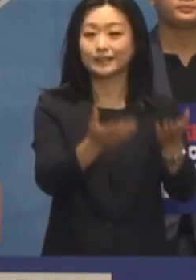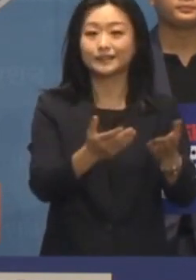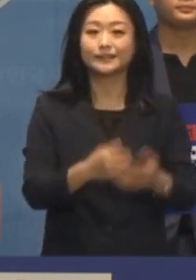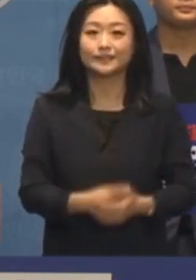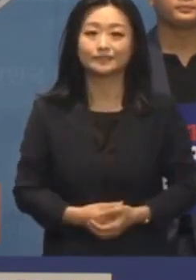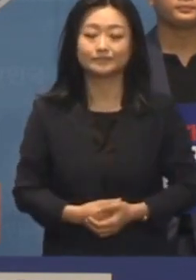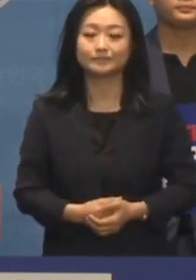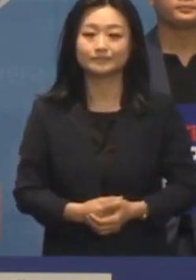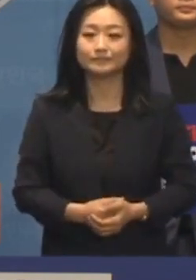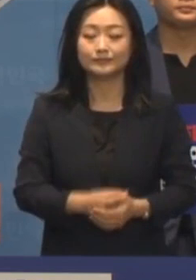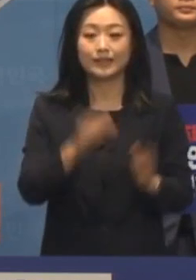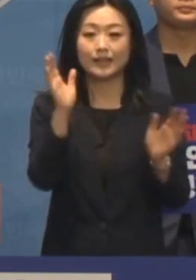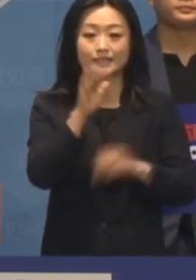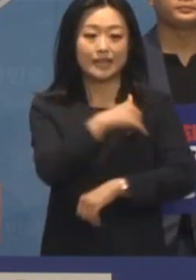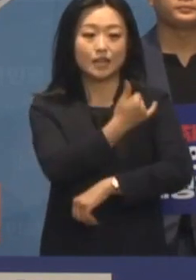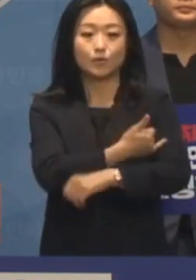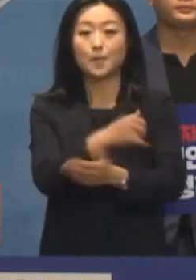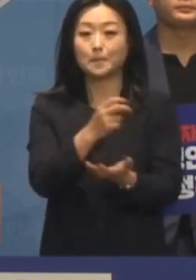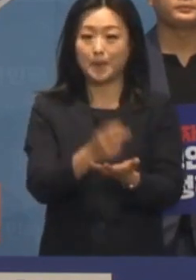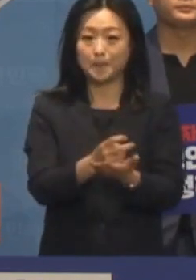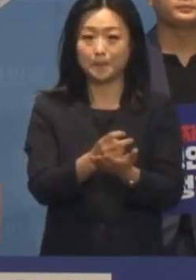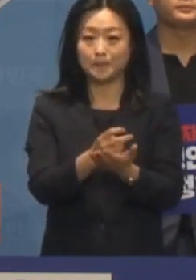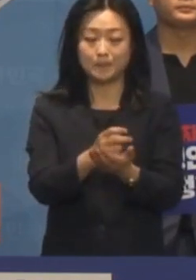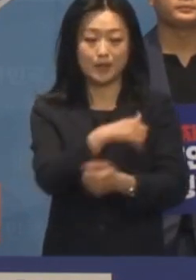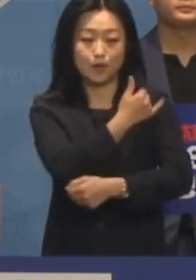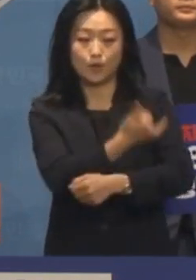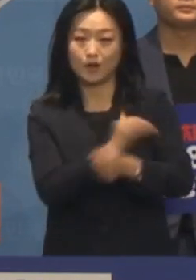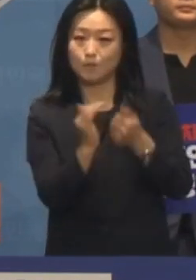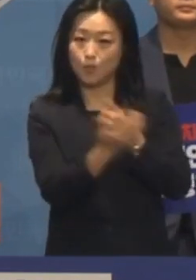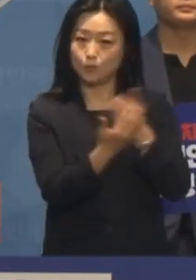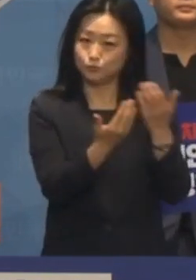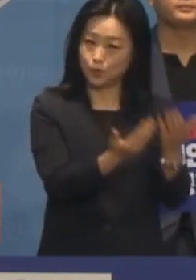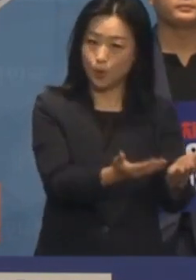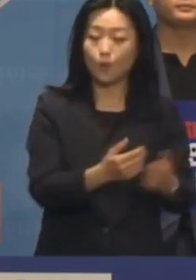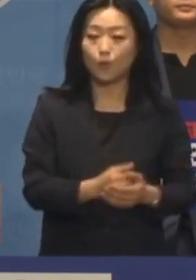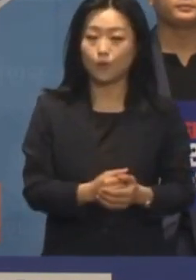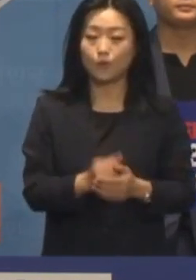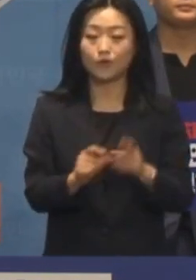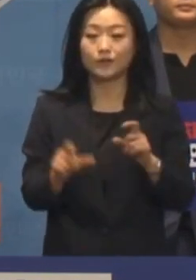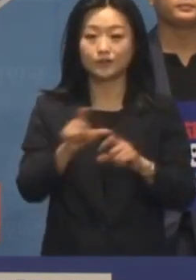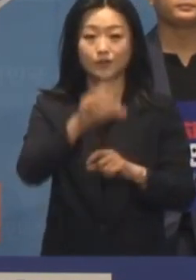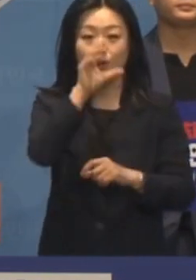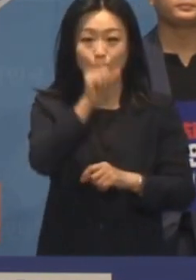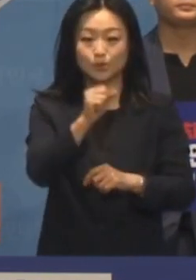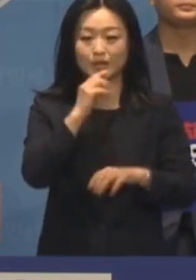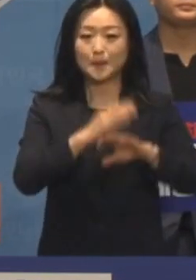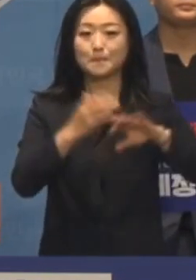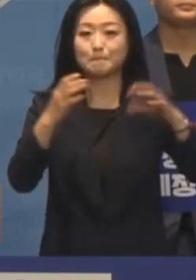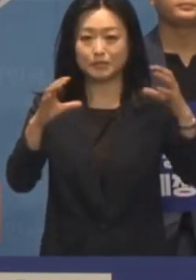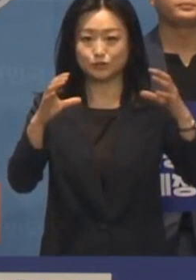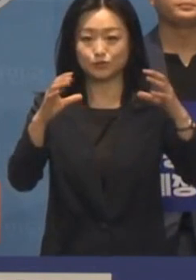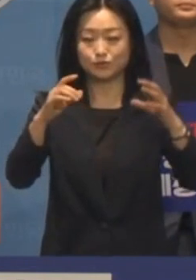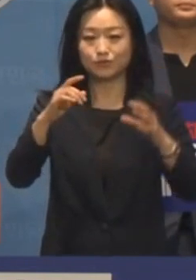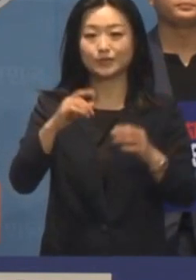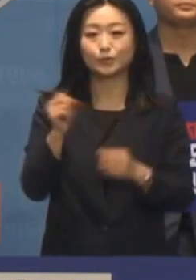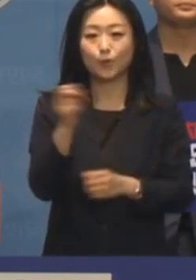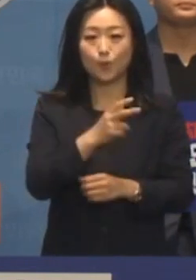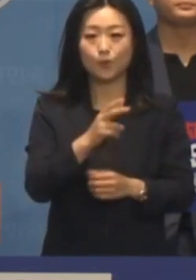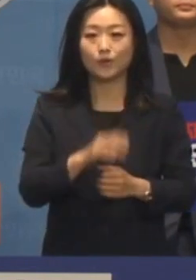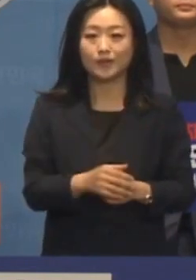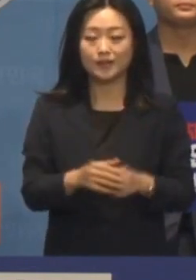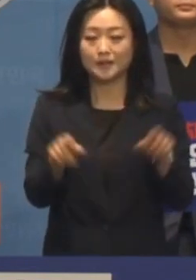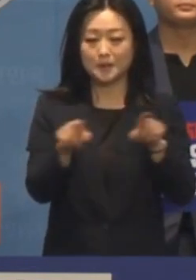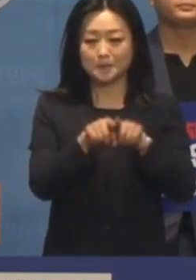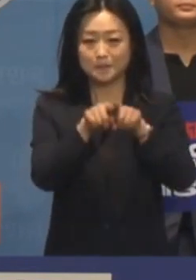했습니다. 학생인권법이 학생들의 권리를 보호하고 더 나아가 민주적이고 평등한 교육